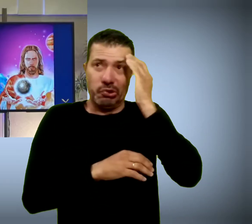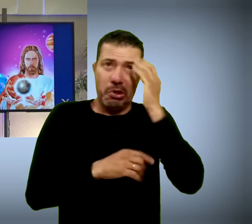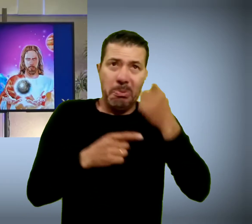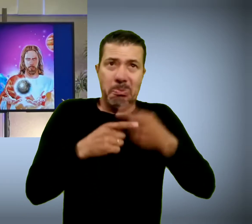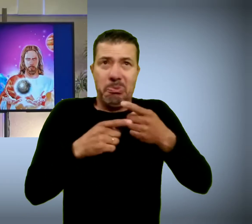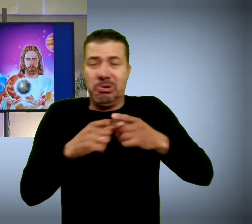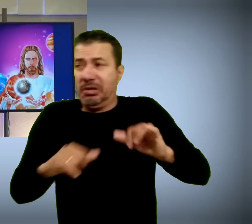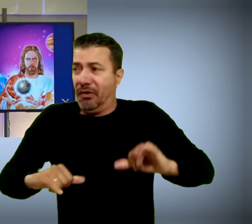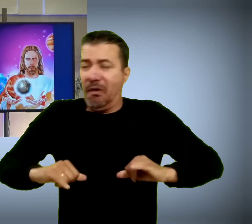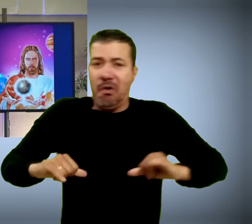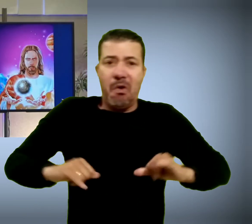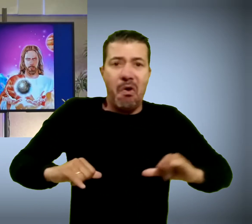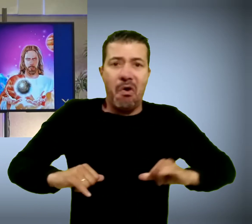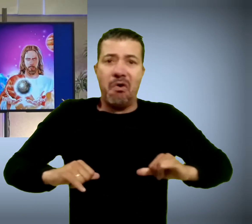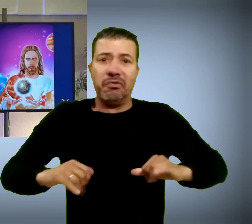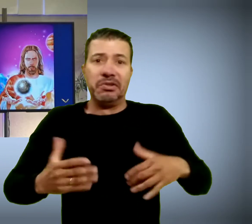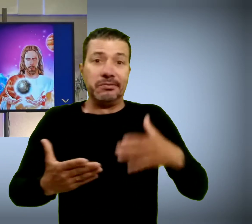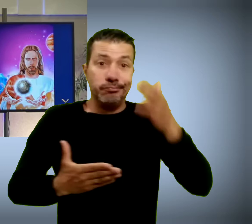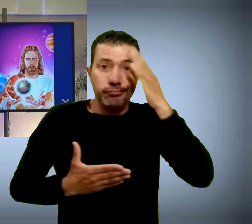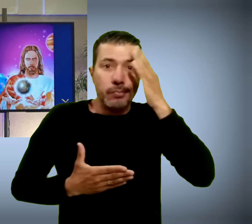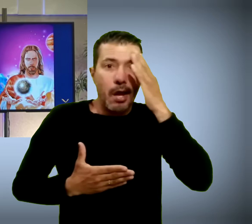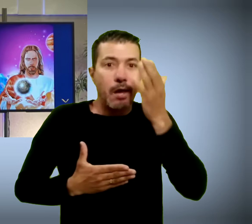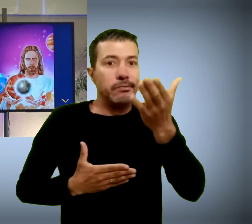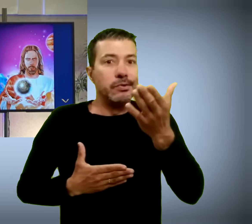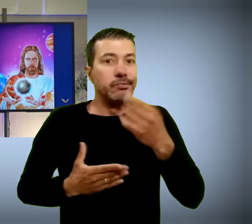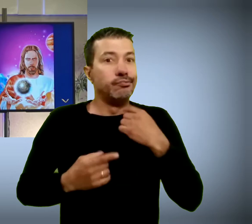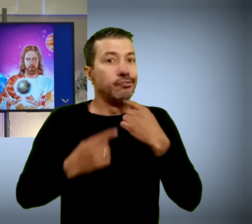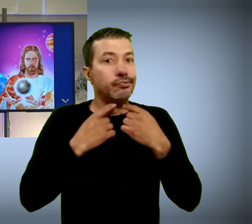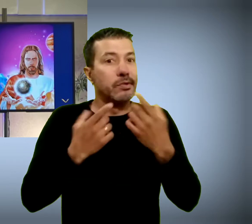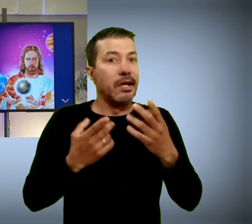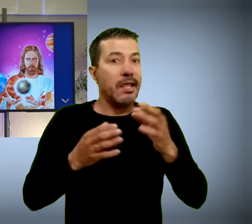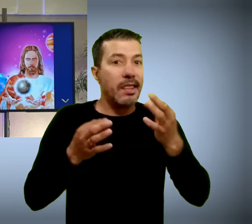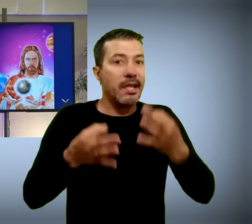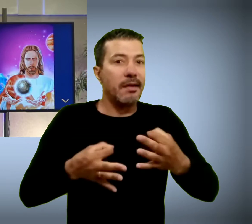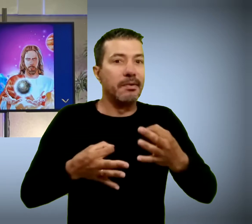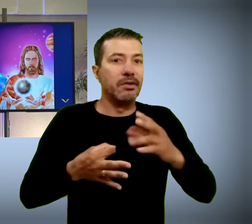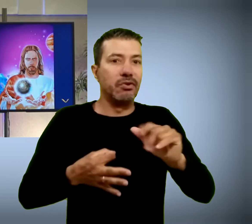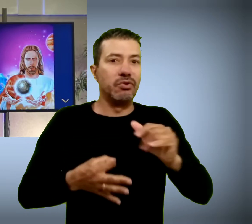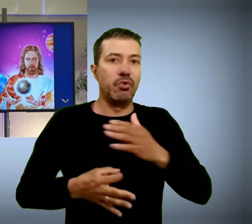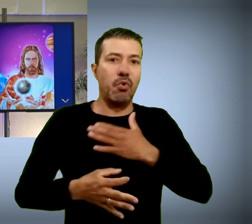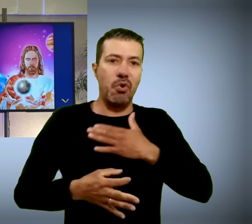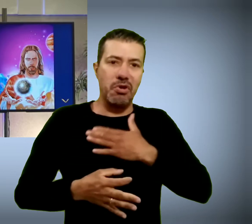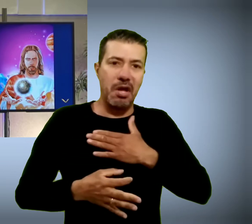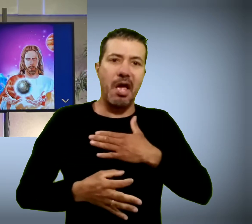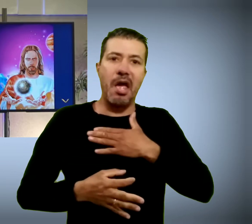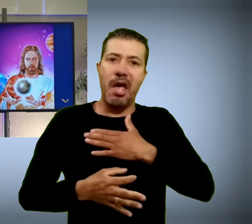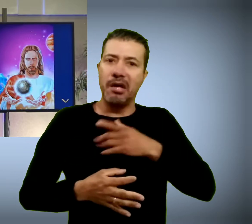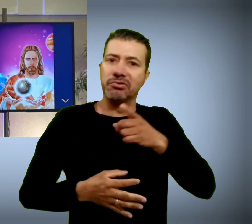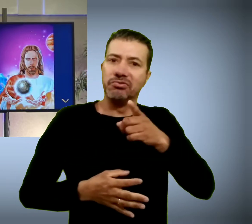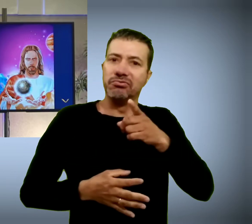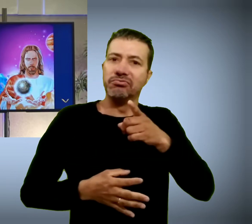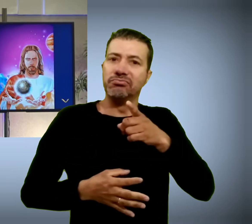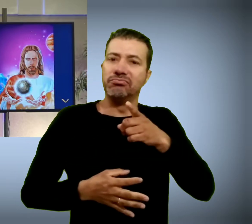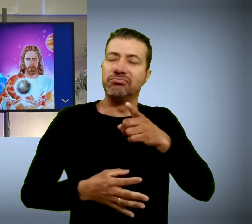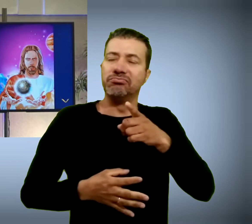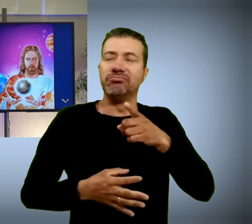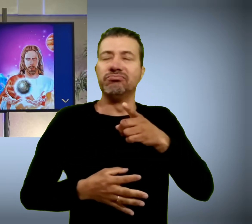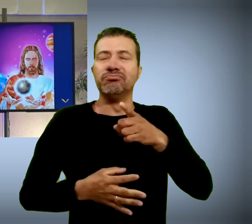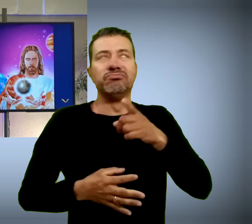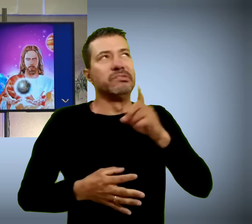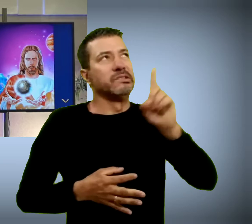do sofrimento. E quem sabe, se você não duvidar, você certamente conhece alguém que duvida da existência de Deus